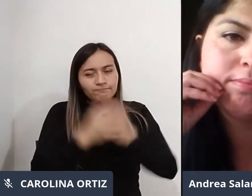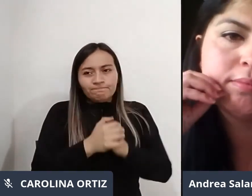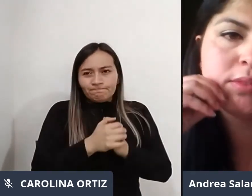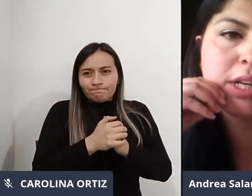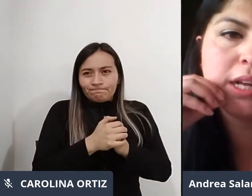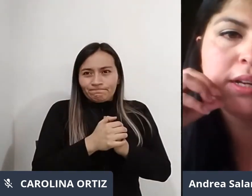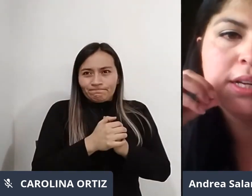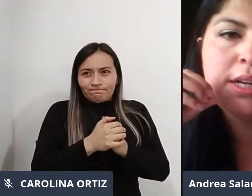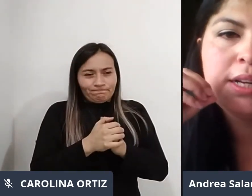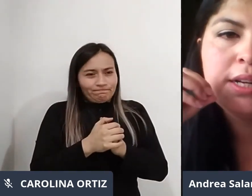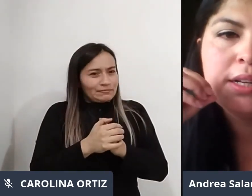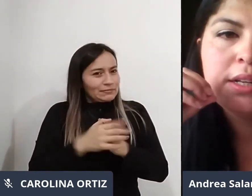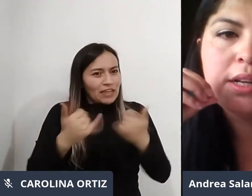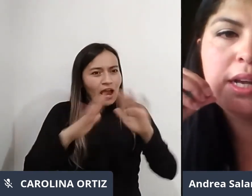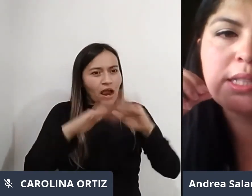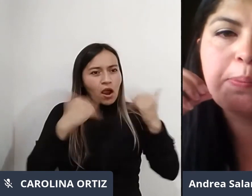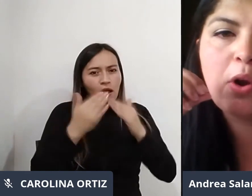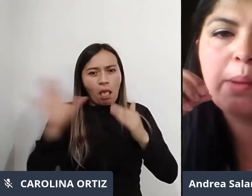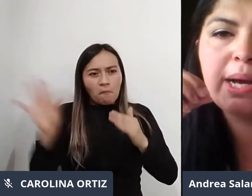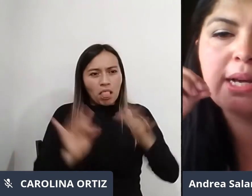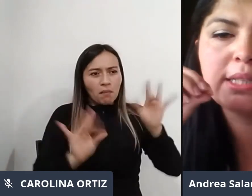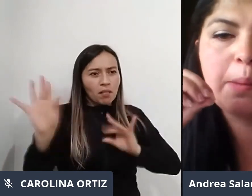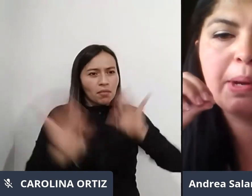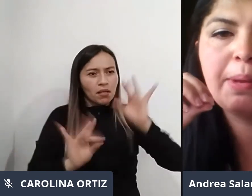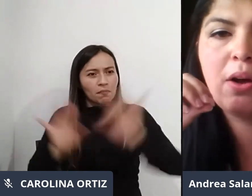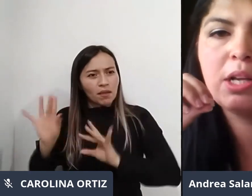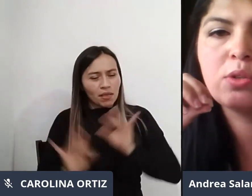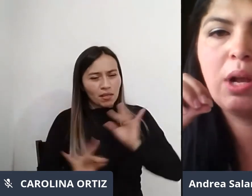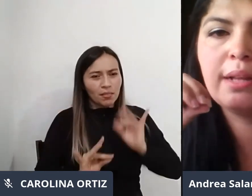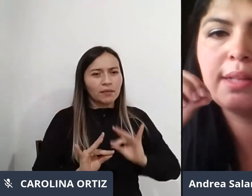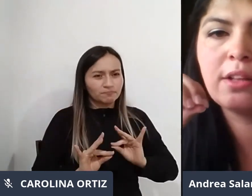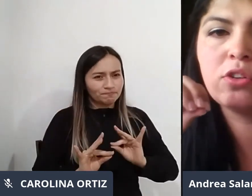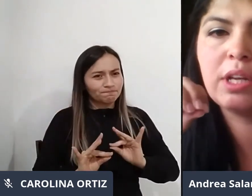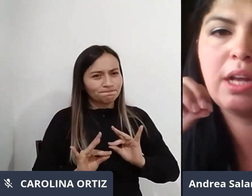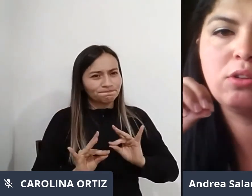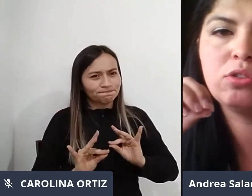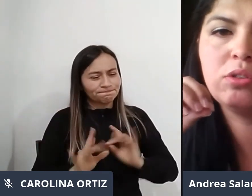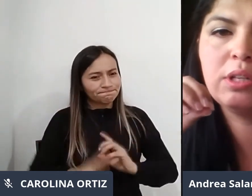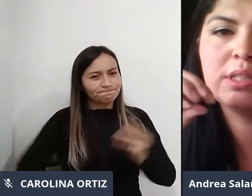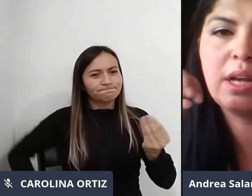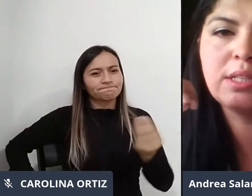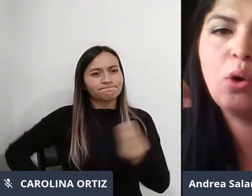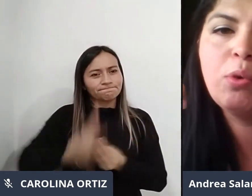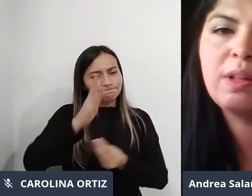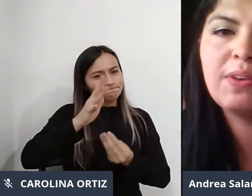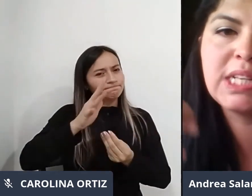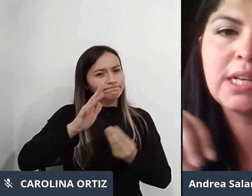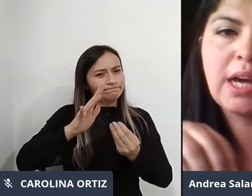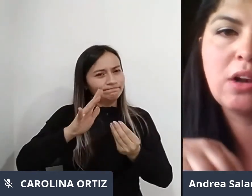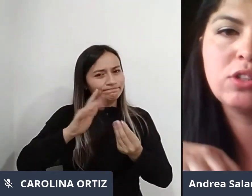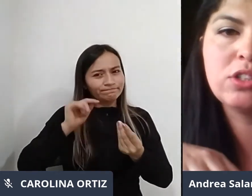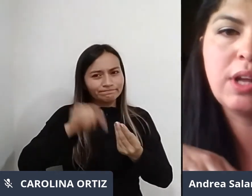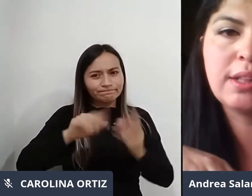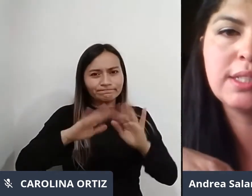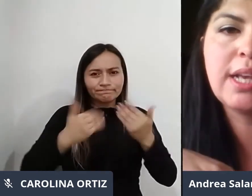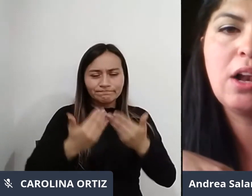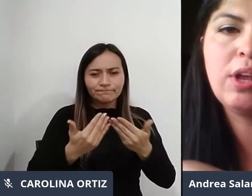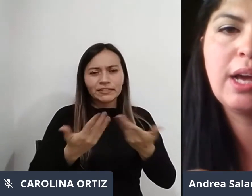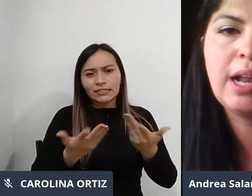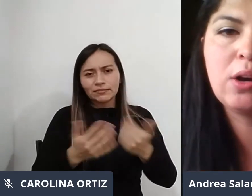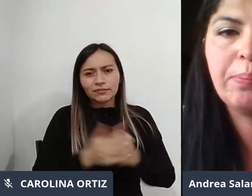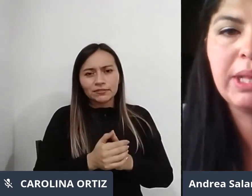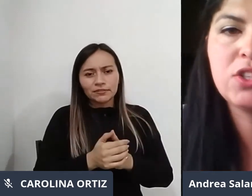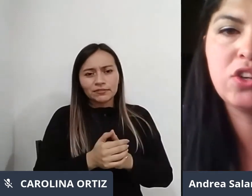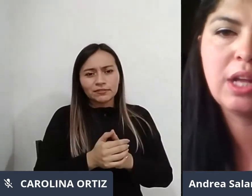escuela. O sea, este problema está permeado en la escuela tanto que ya ha sido muy difícil sacar a los estudiantes de